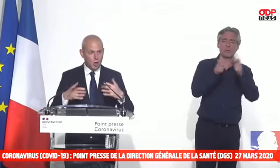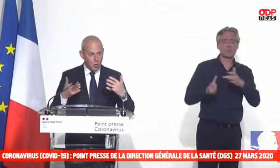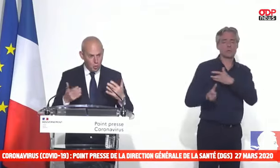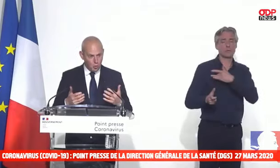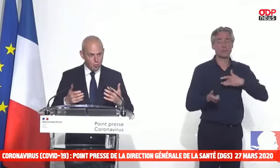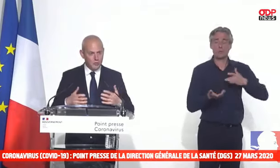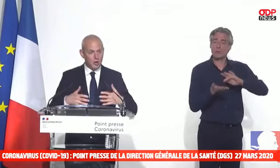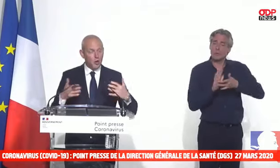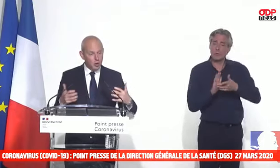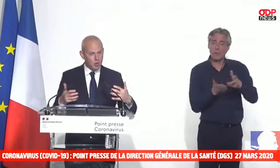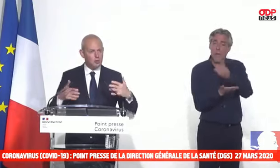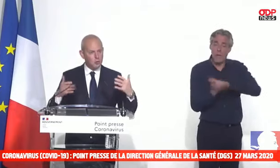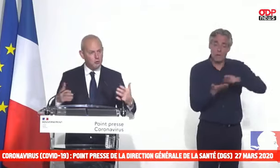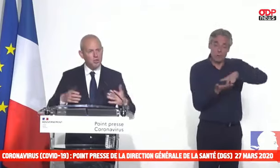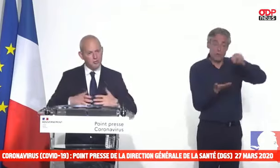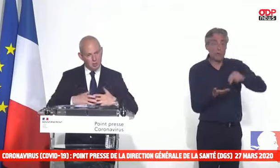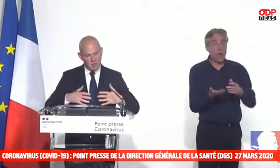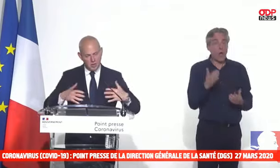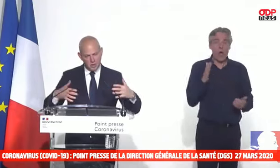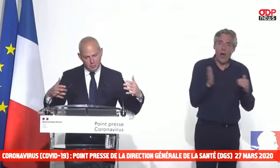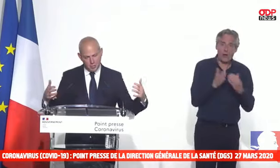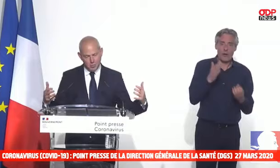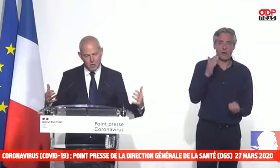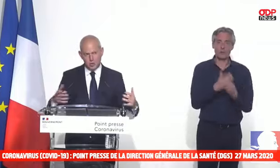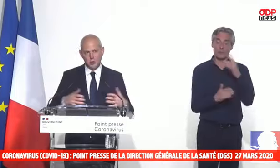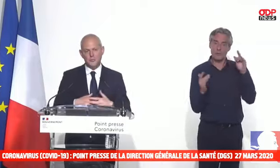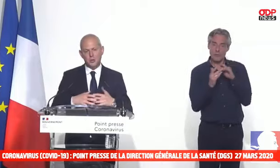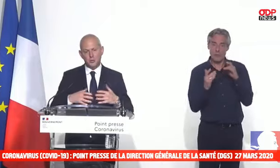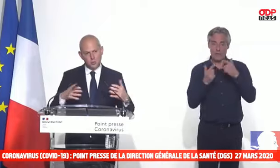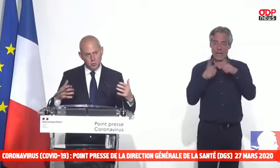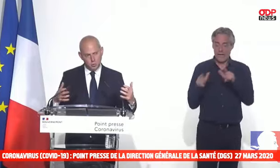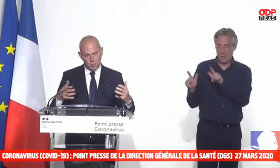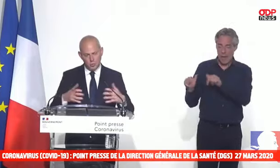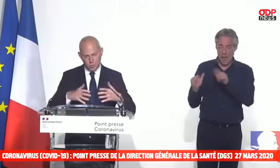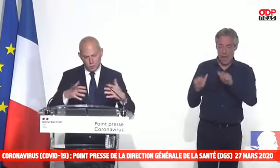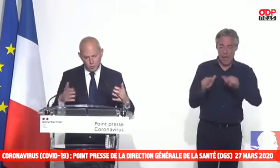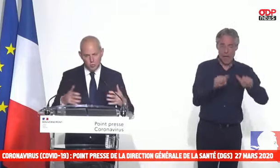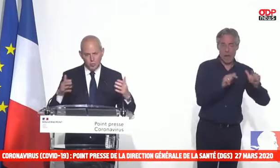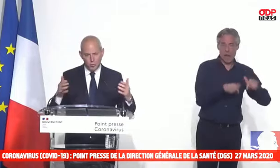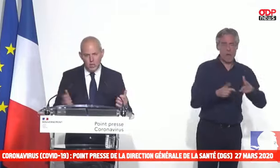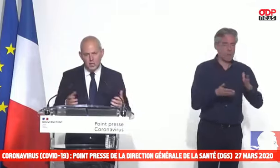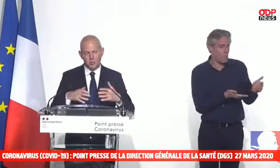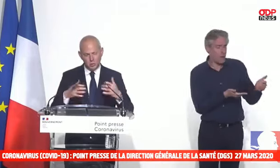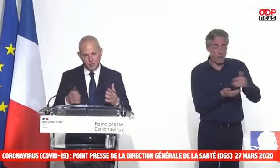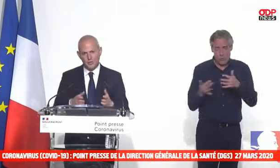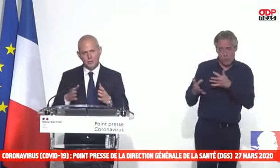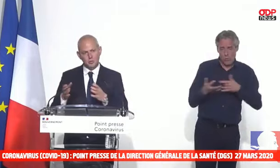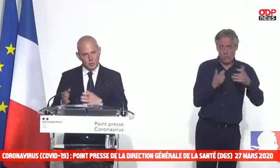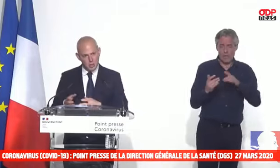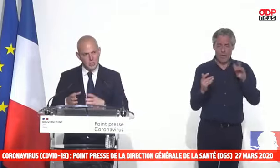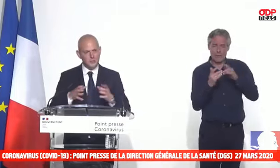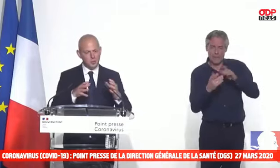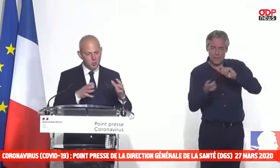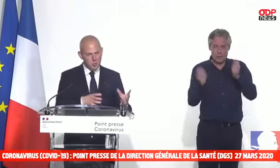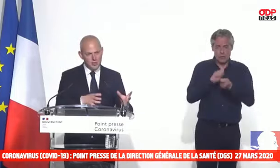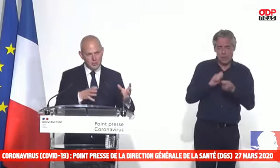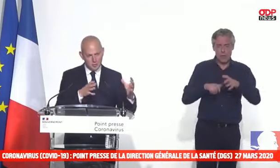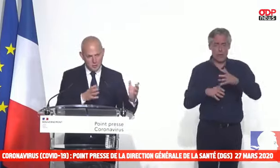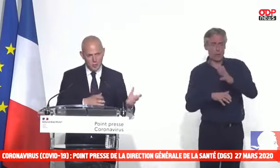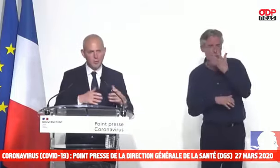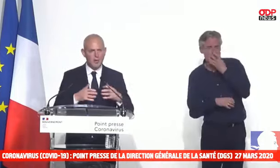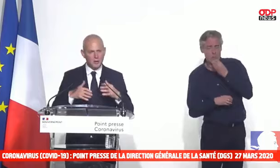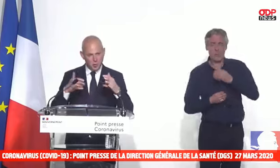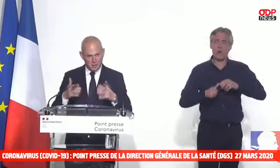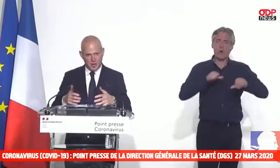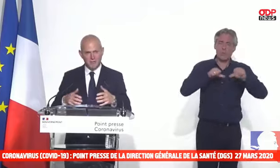pour retrouver encore de nouveaux lits. Vous savez qu'il y a un effort majeur de recensement de lits, de transformation de lits, de mobilisation des